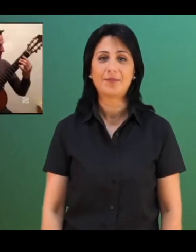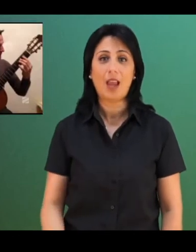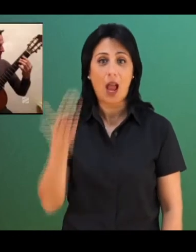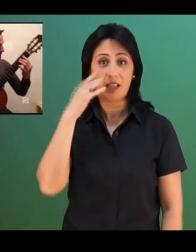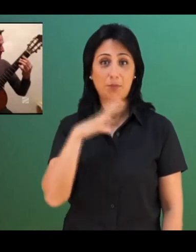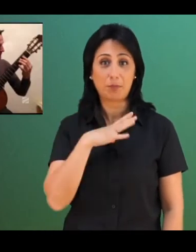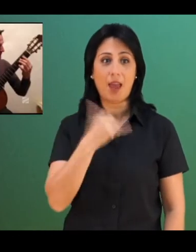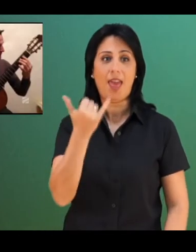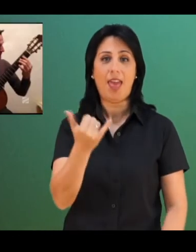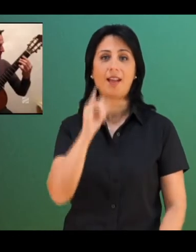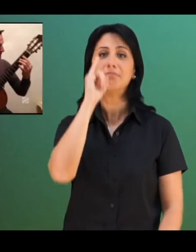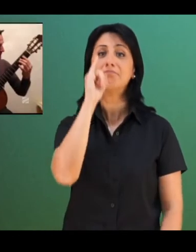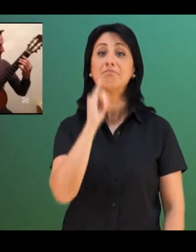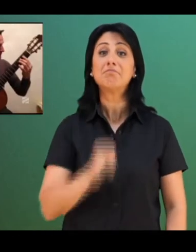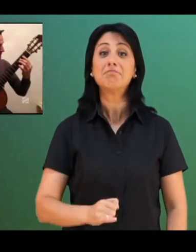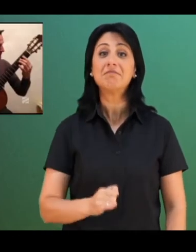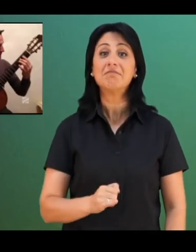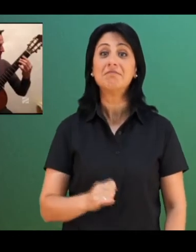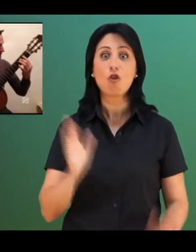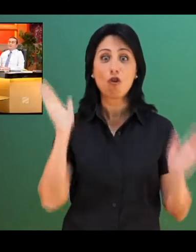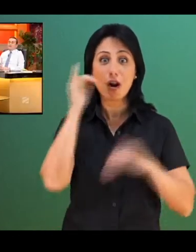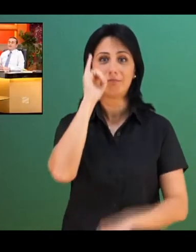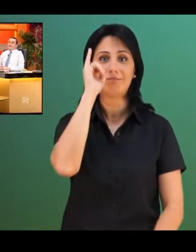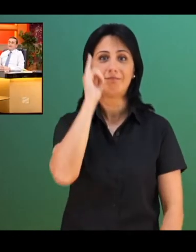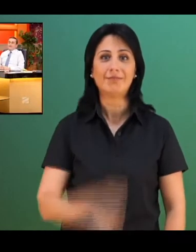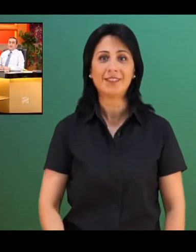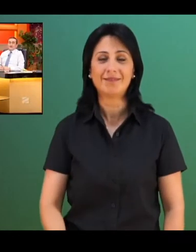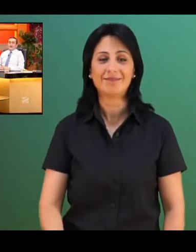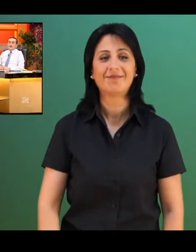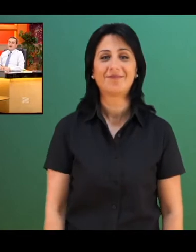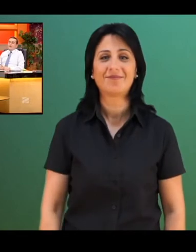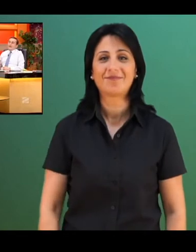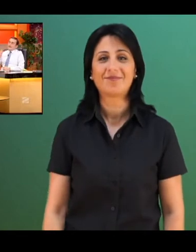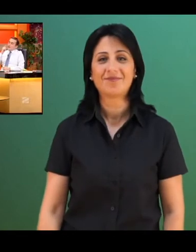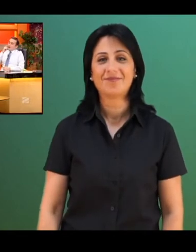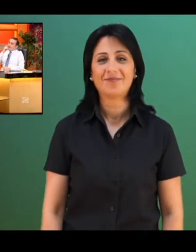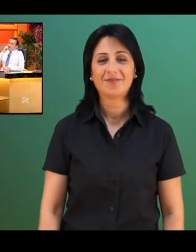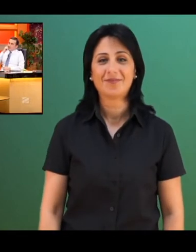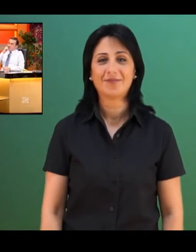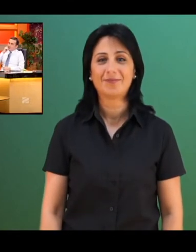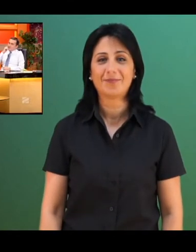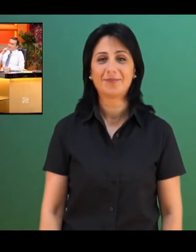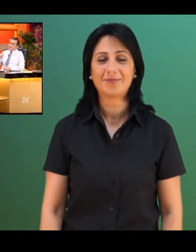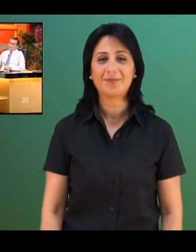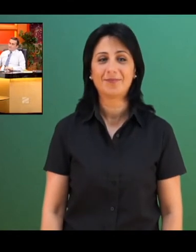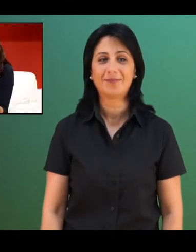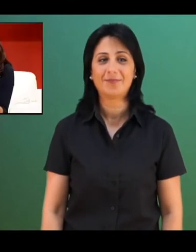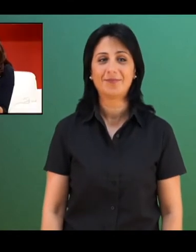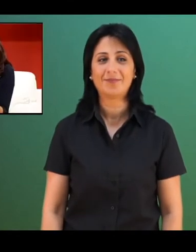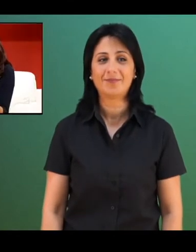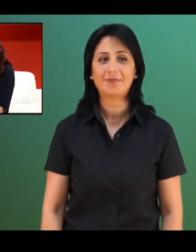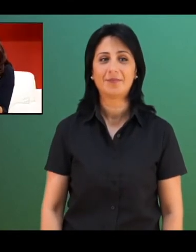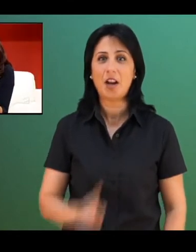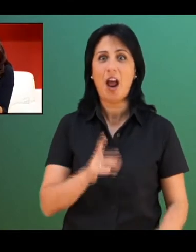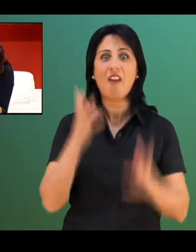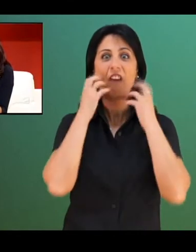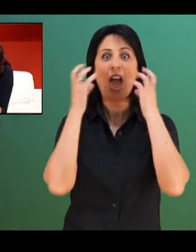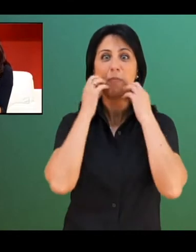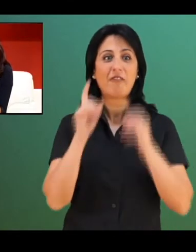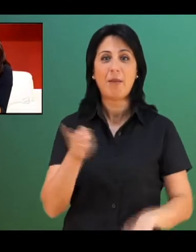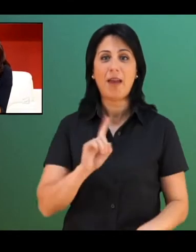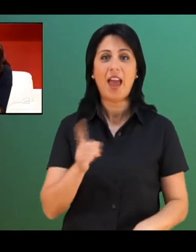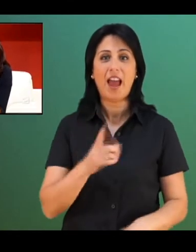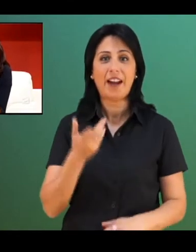ხედა. რა არის ხლა აქა ისეთი. რამდენი კილო აქ დაკლებული? 50.